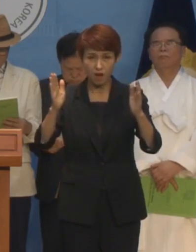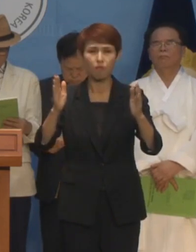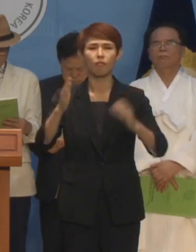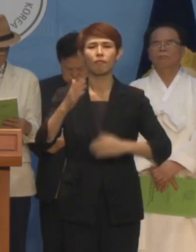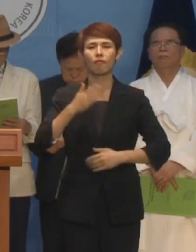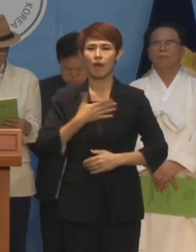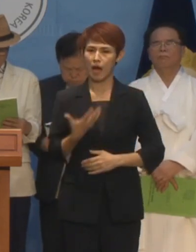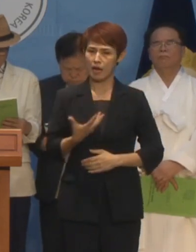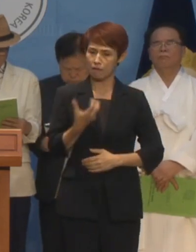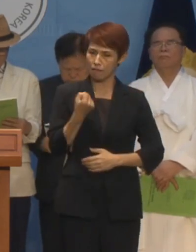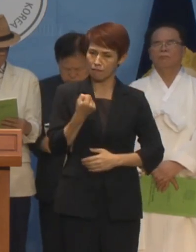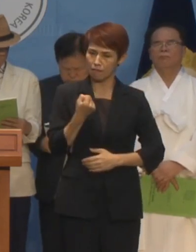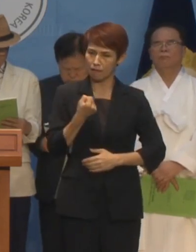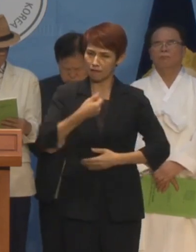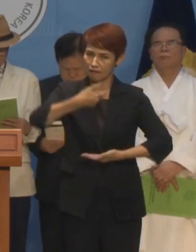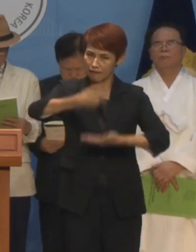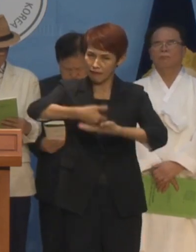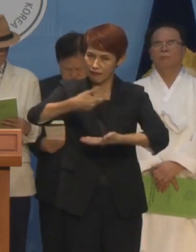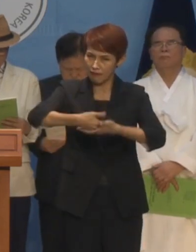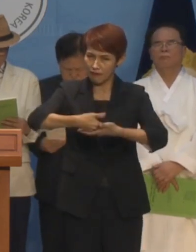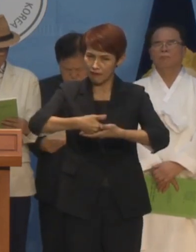것을 내어놓아야 하는